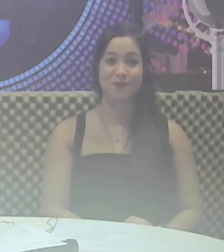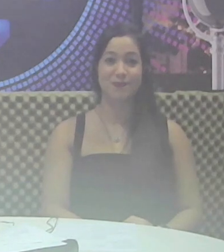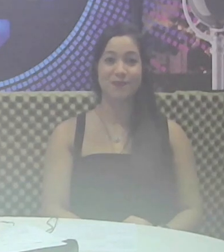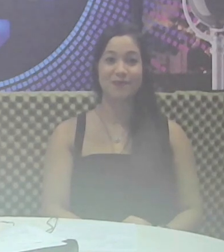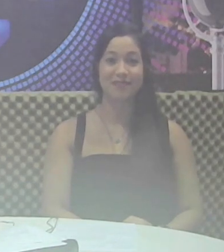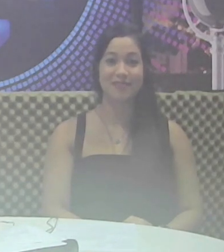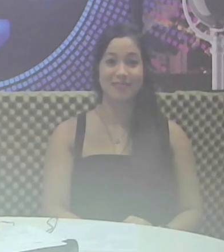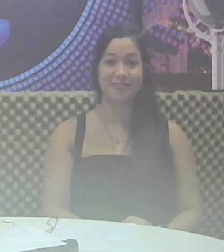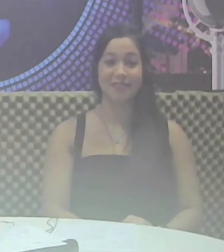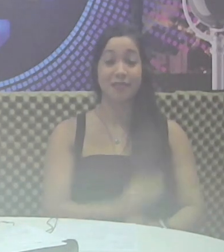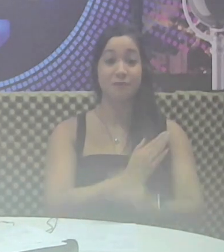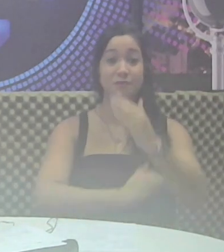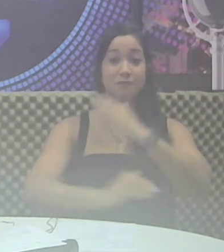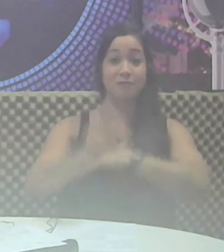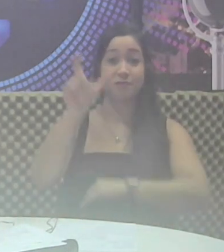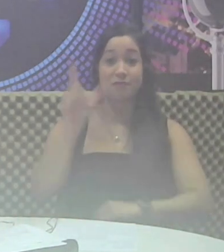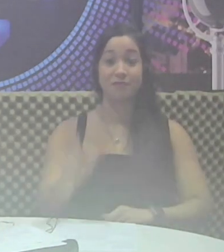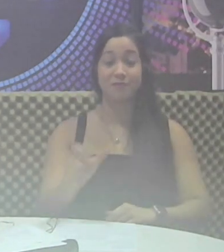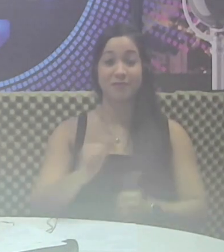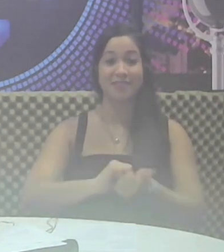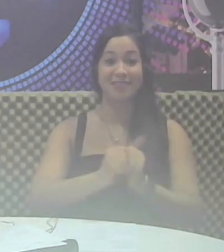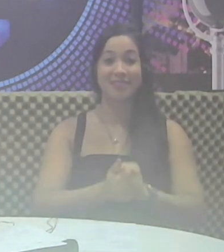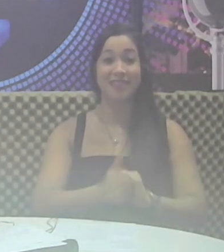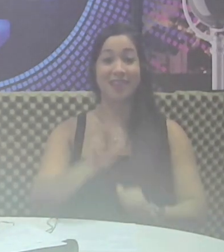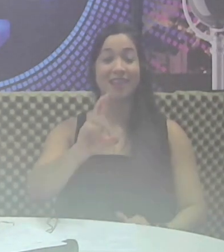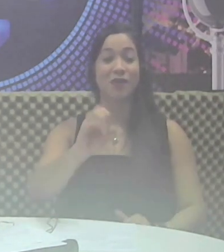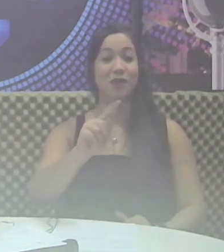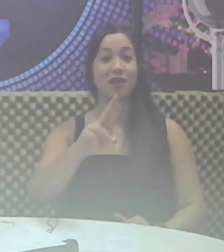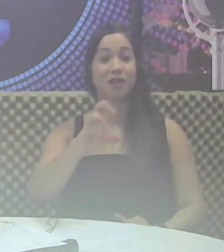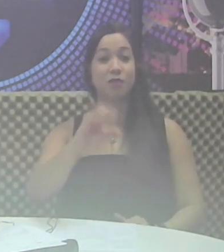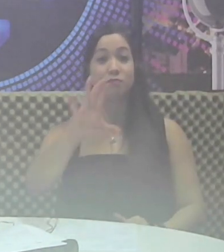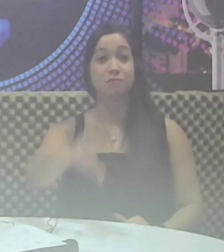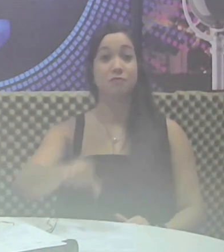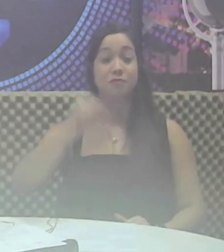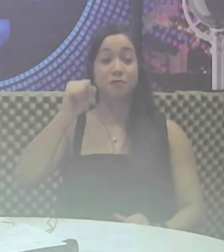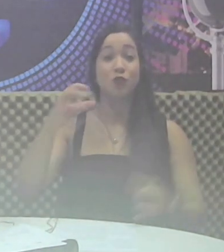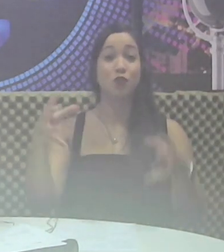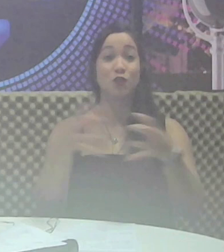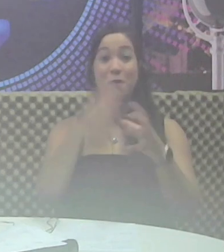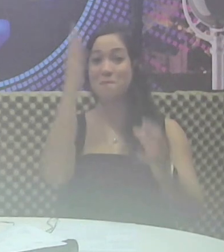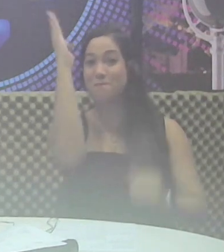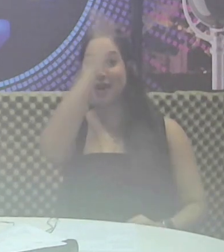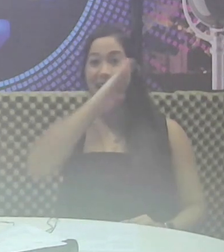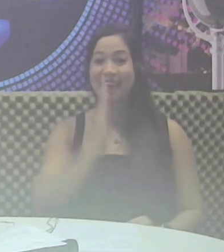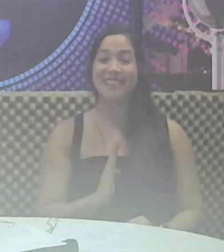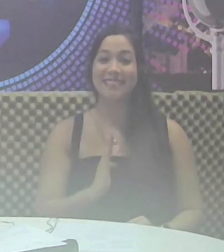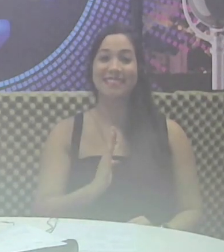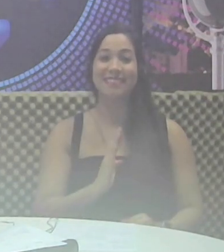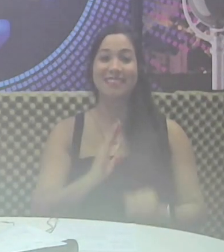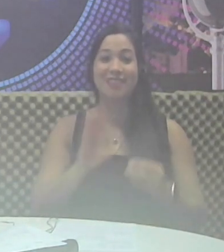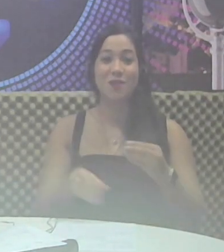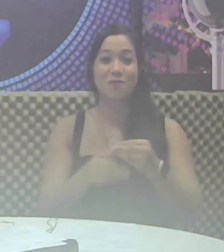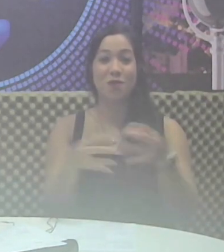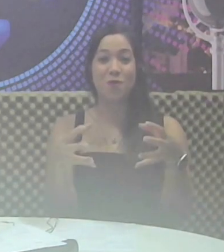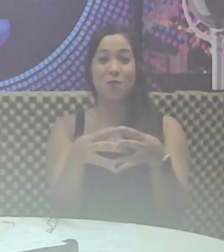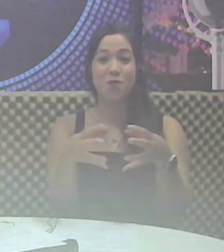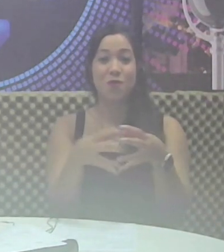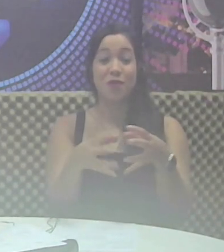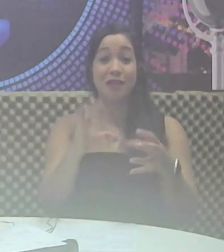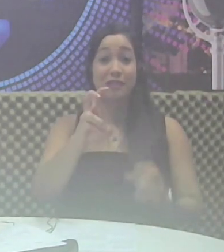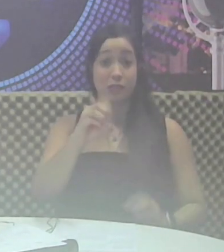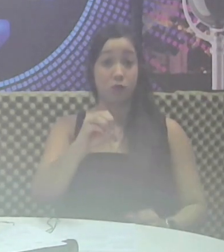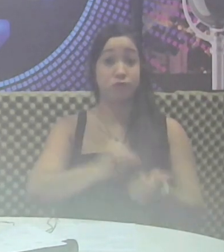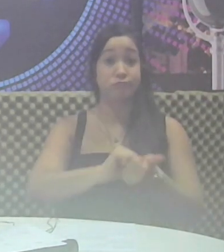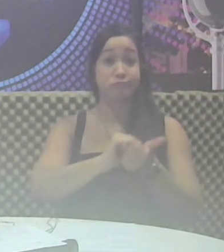O para-atleta Rodrigo Parreira foi convocado pelo Comitê Paralímpico Brasileiro para integrar a equipe de 50 atletas